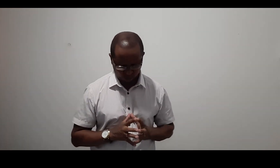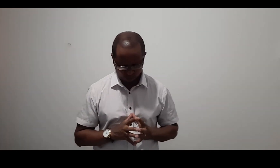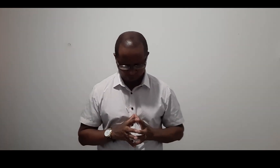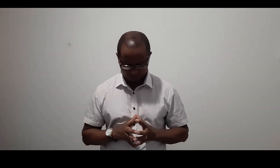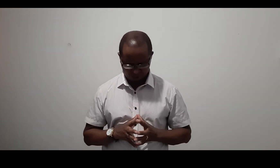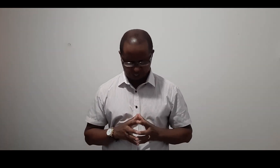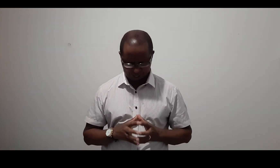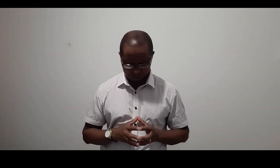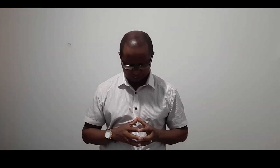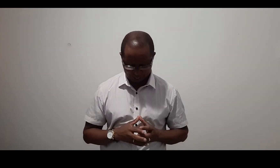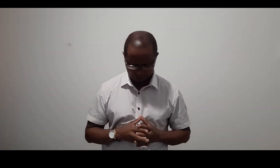io, fizangazangana,